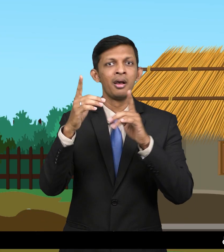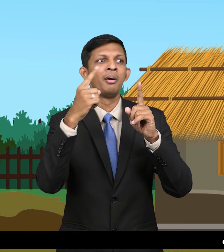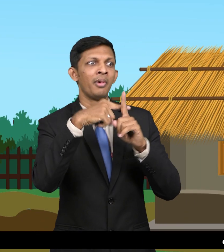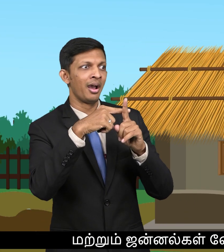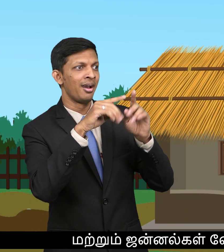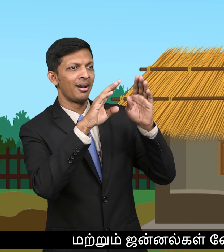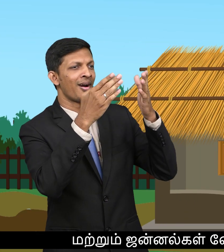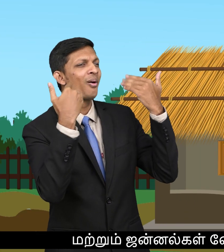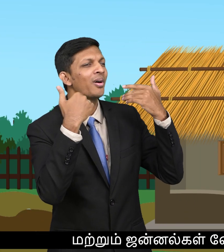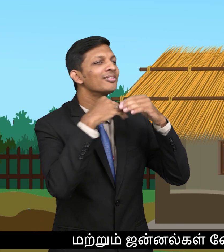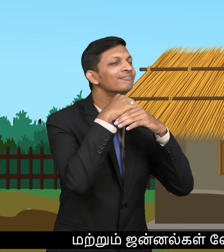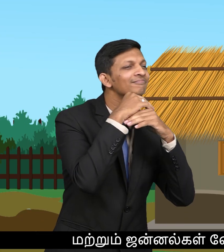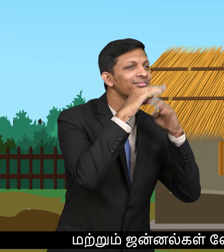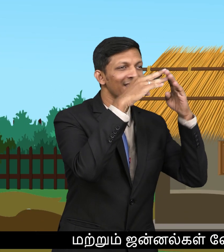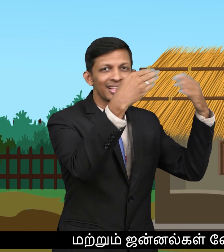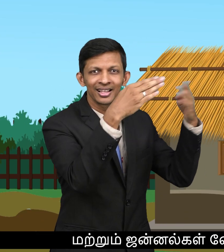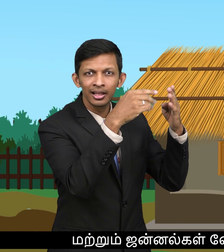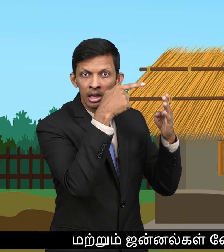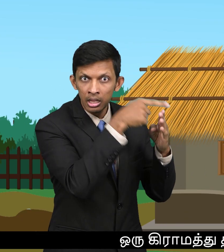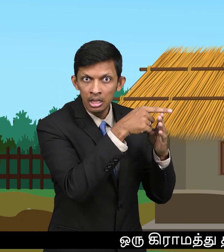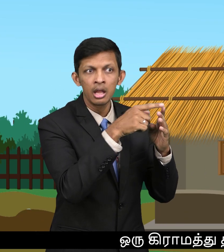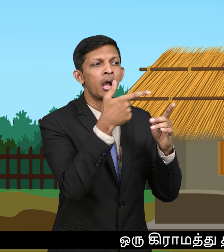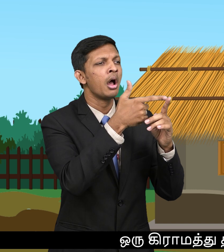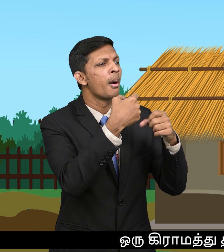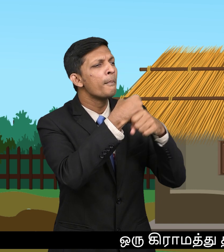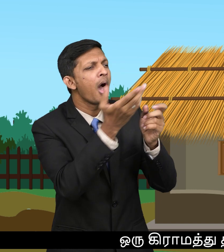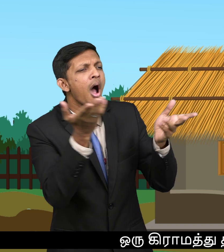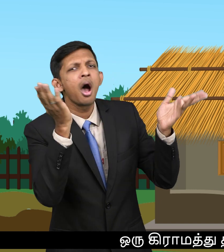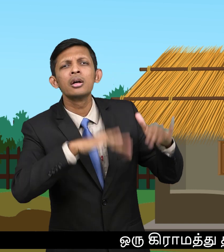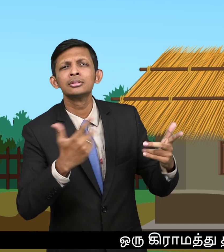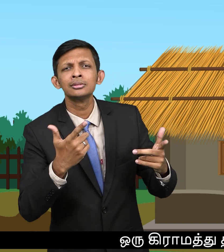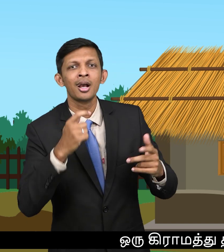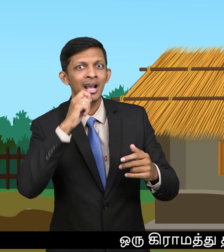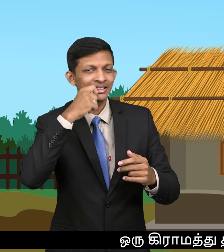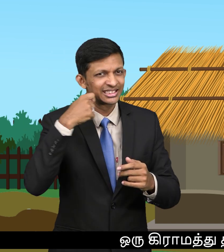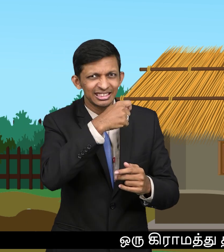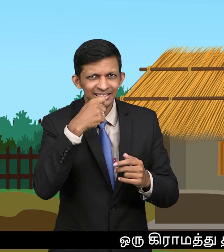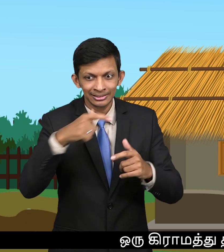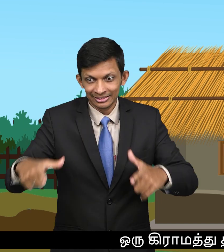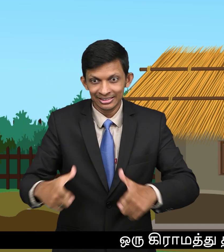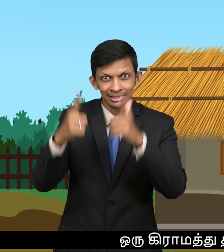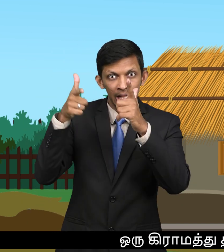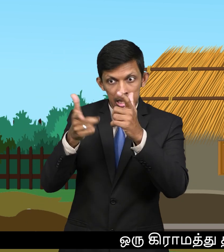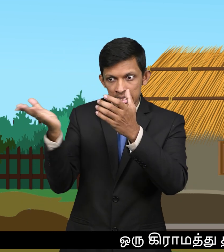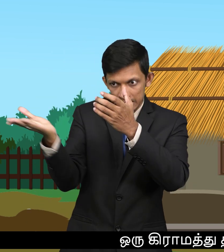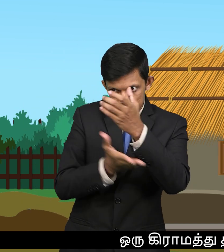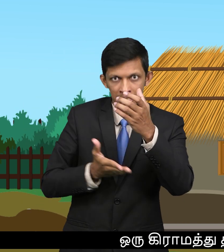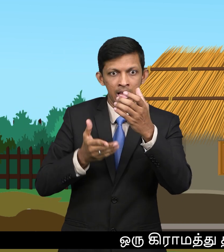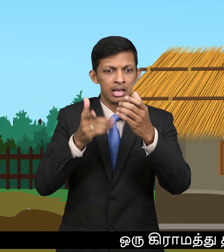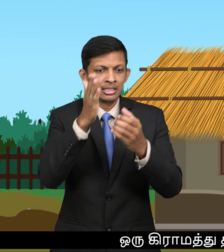கதவுகள் மற்றும் ஜன்னல்கள் வேப்ப மரத்தால் செய்யப்பட்டன. ஒரு கிராமத்து தச்சர் அதை செய்தார்.